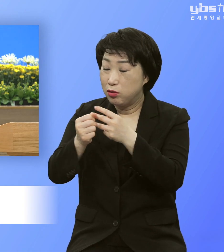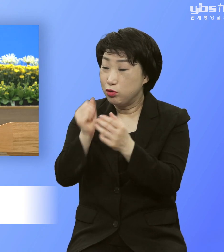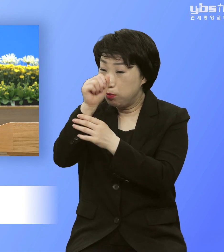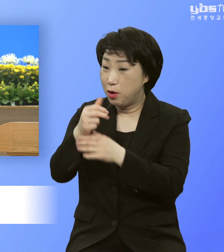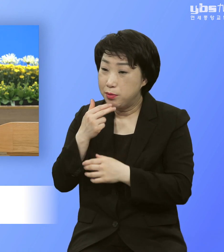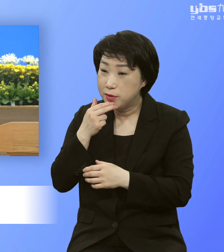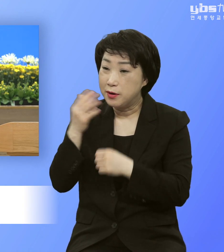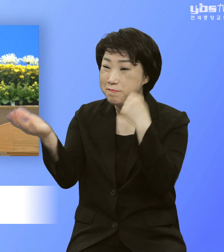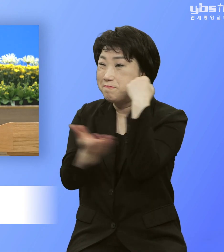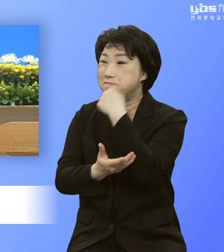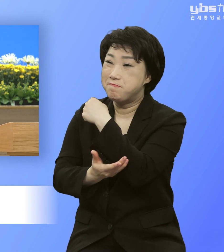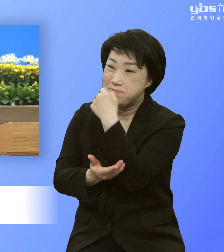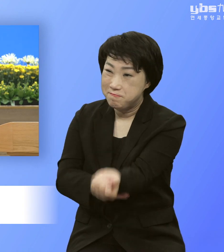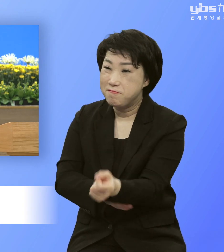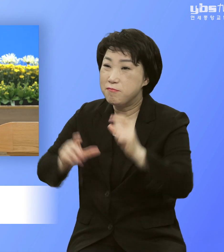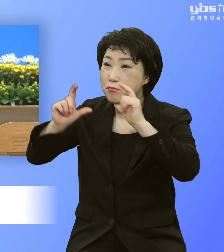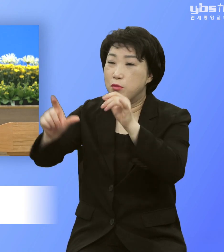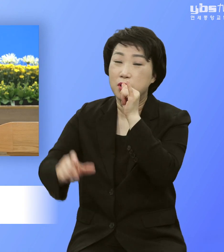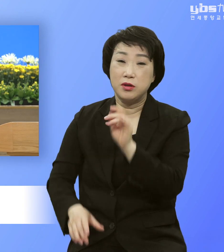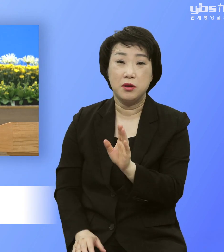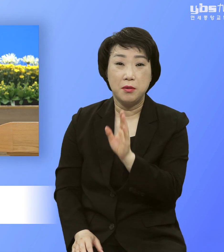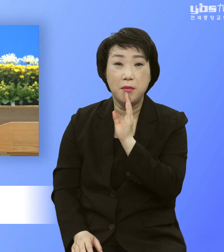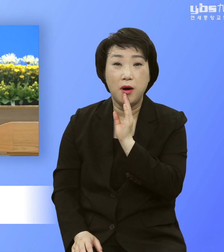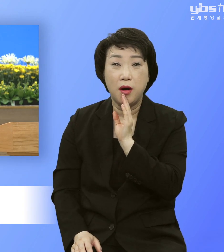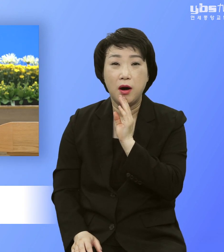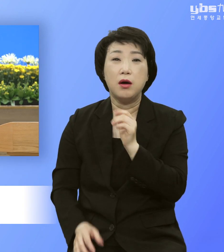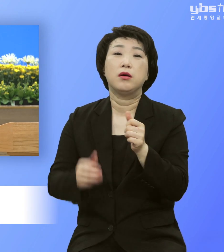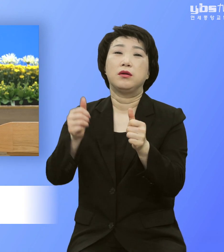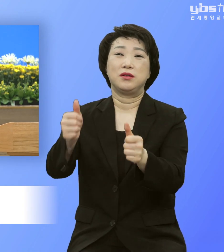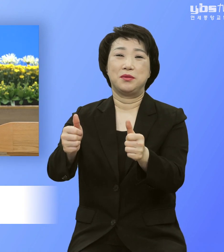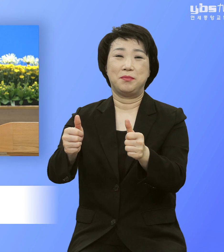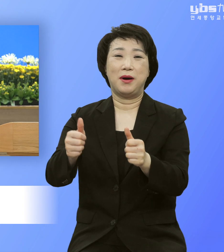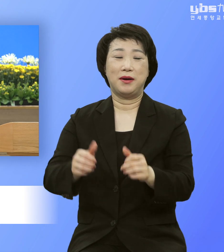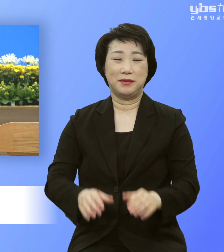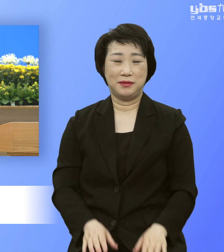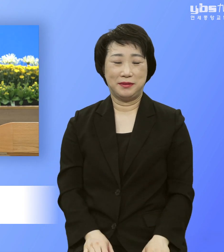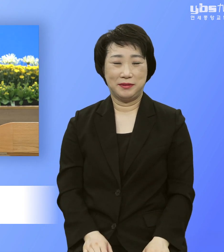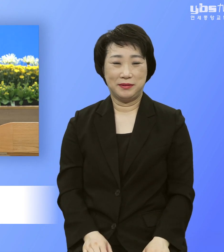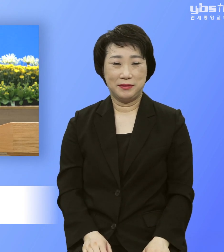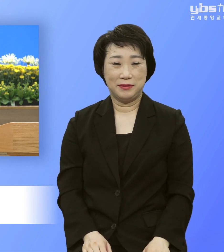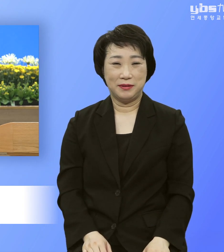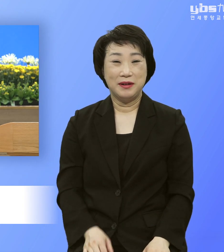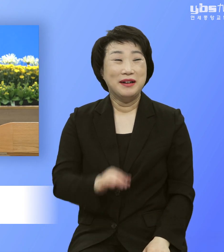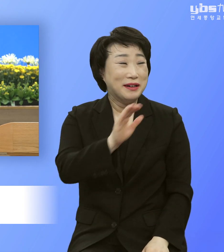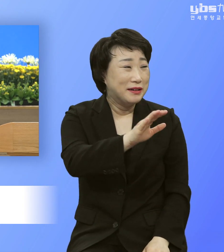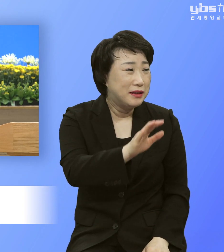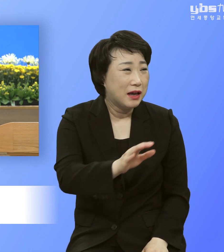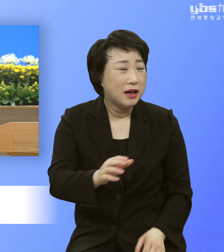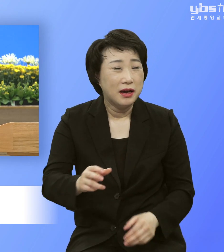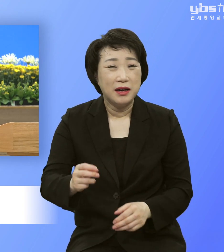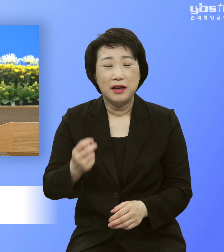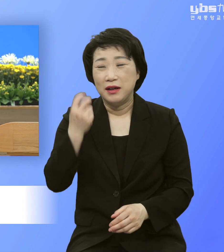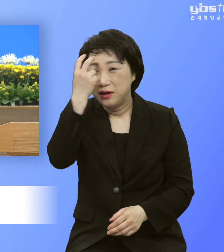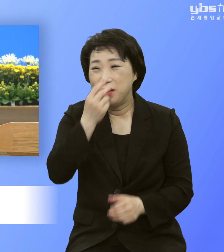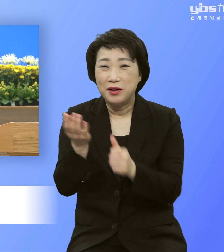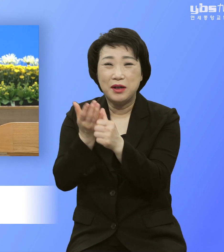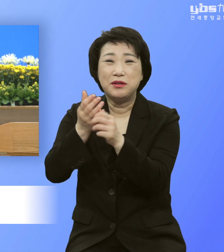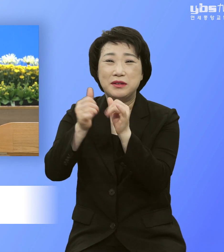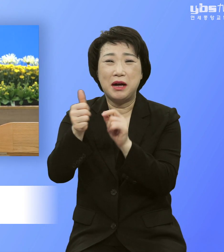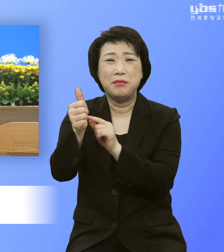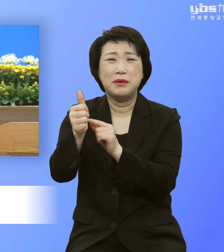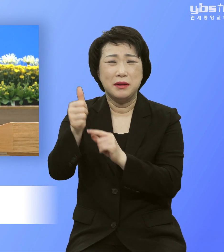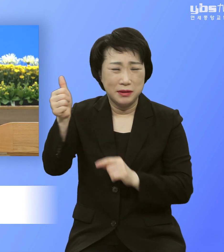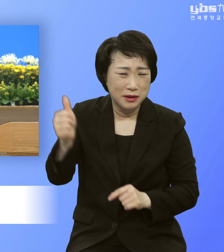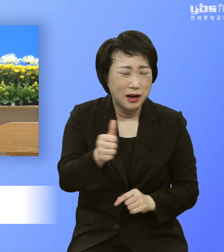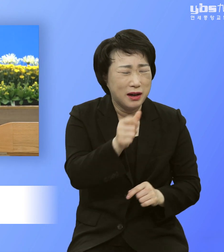찍어버려라. 그랬다 이 말이요. 이 무서운 심판이잖아. 근데 과원지기가